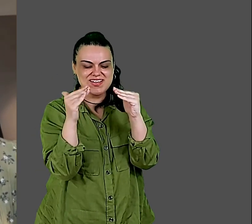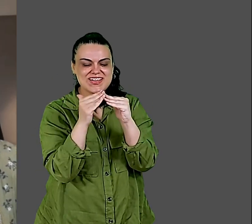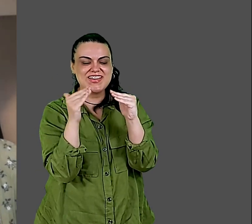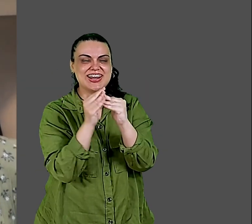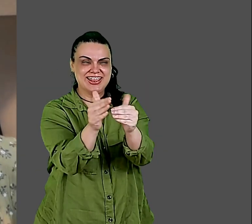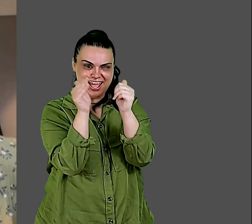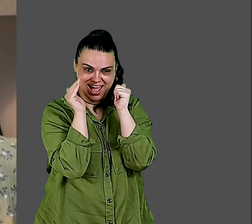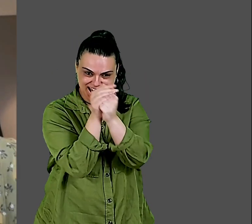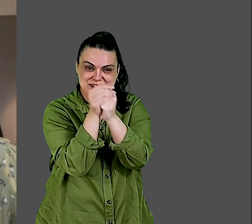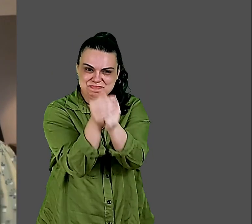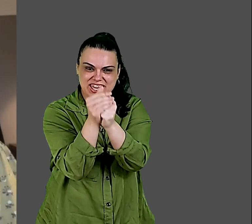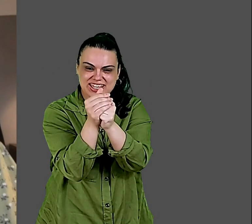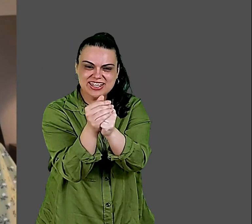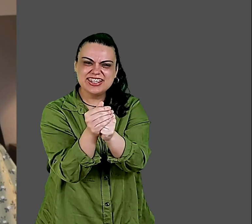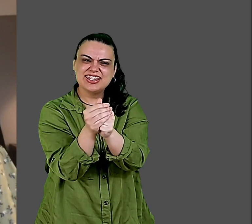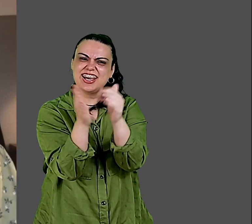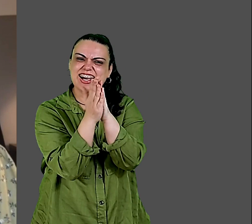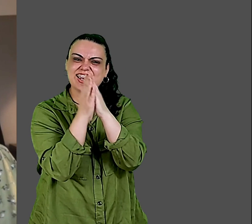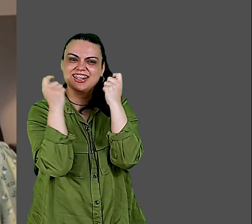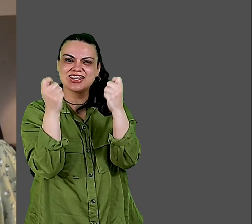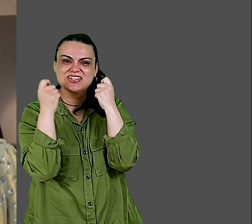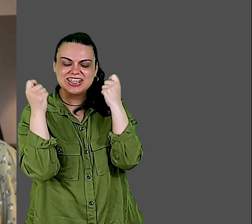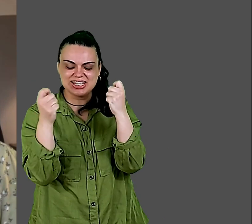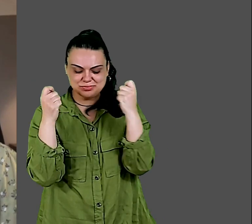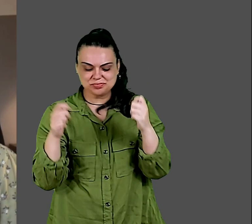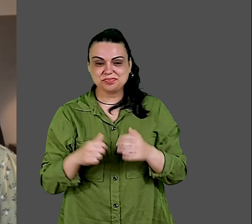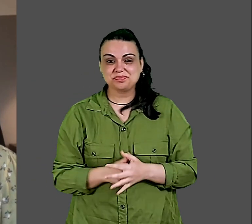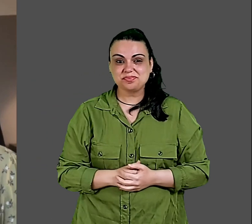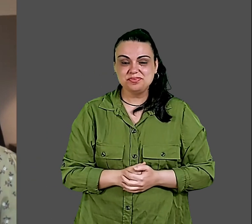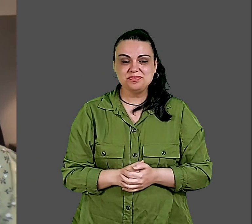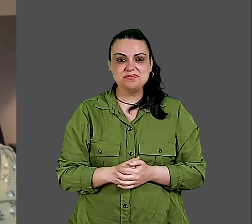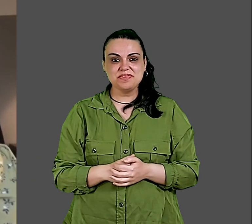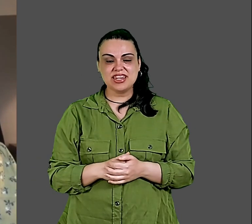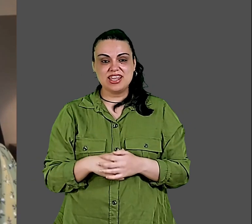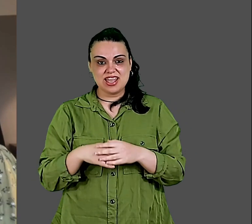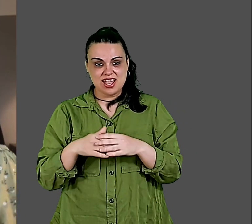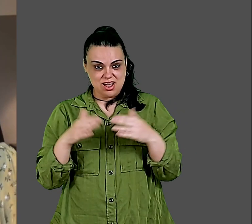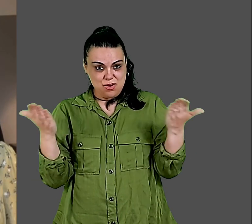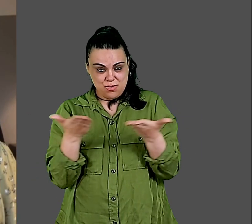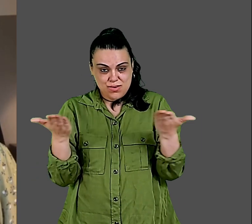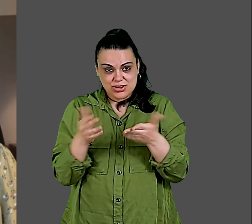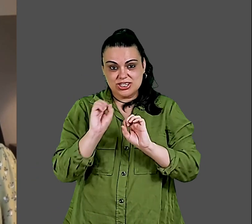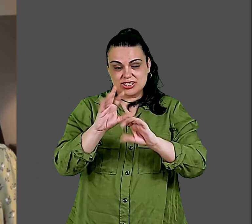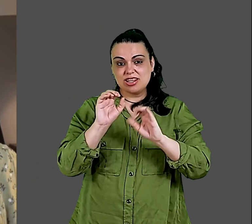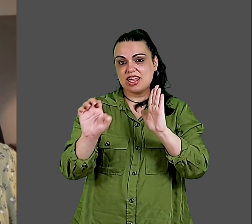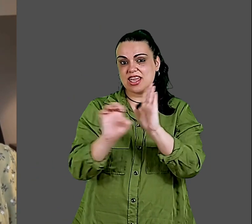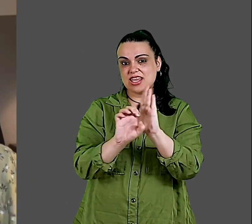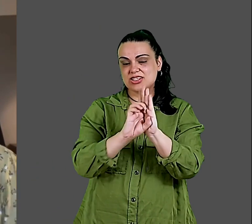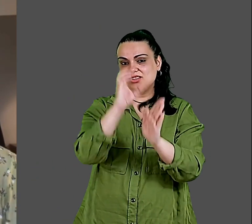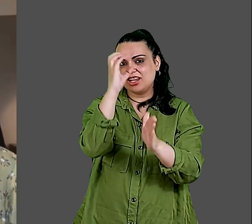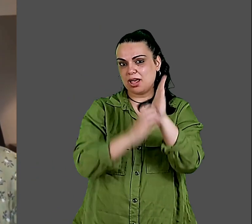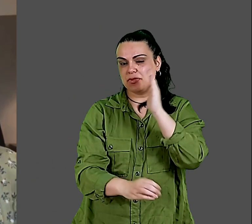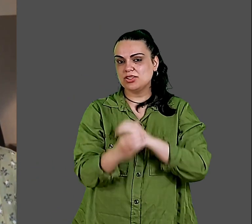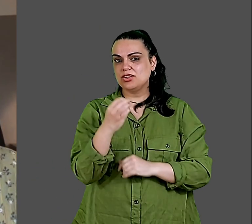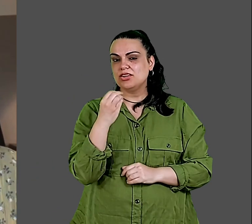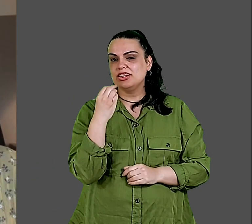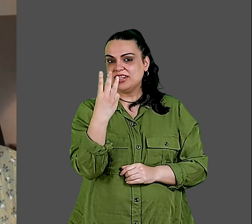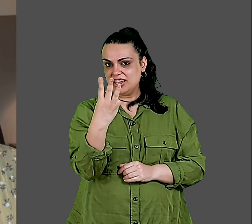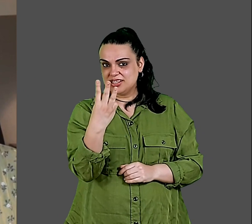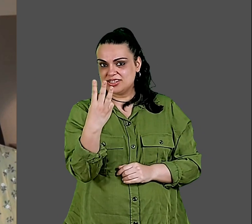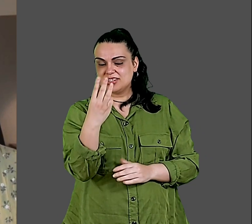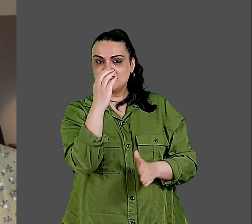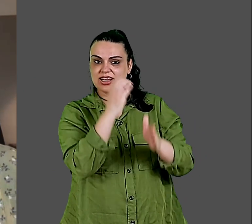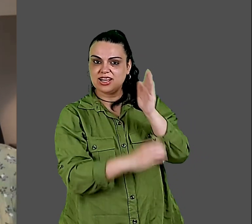diga amém, aleluia. A palavra de hoje está baseada em Êxodo capítulo de número 3 e 4,